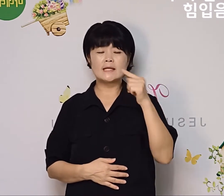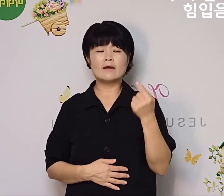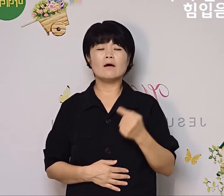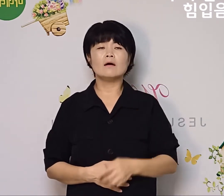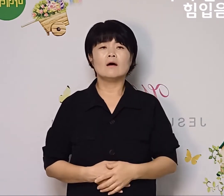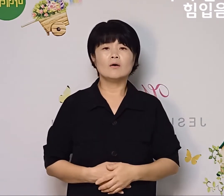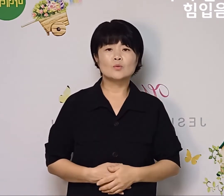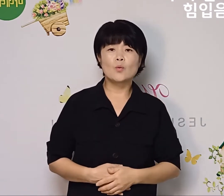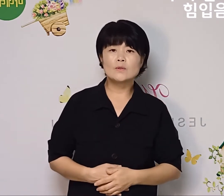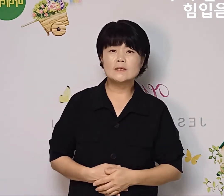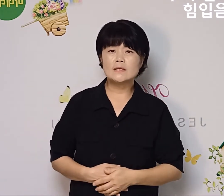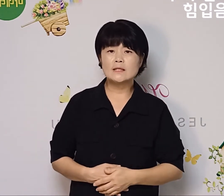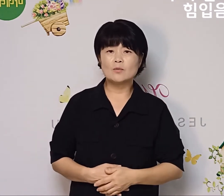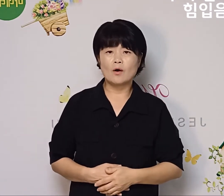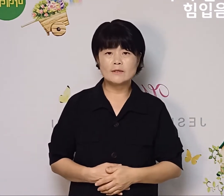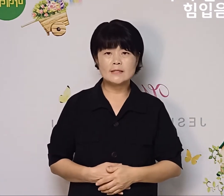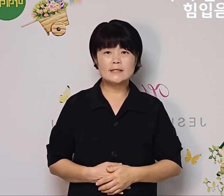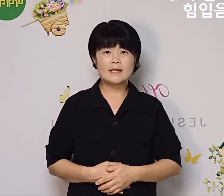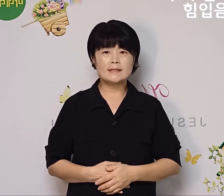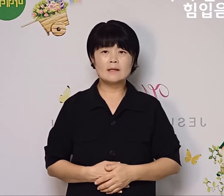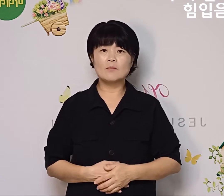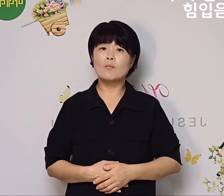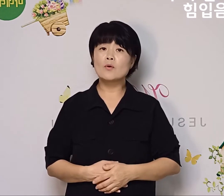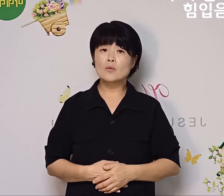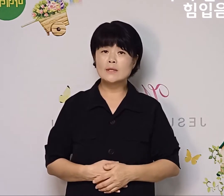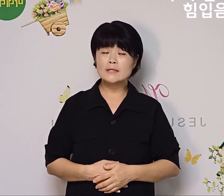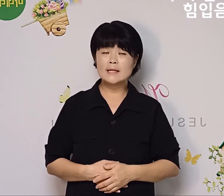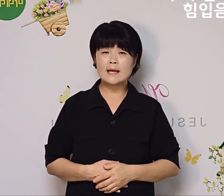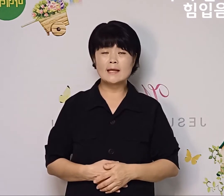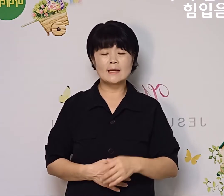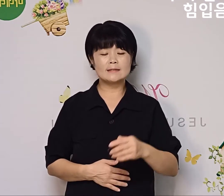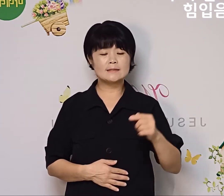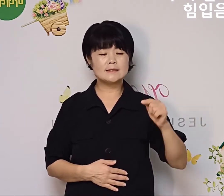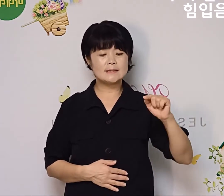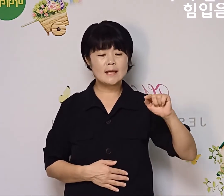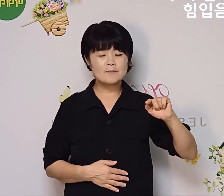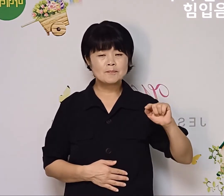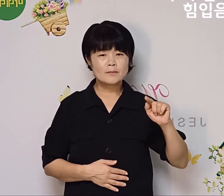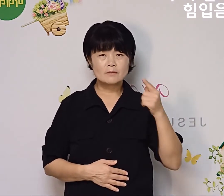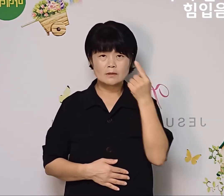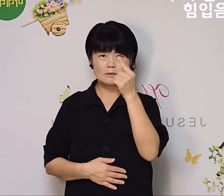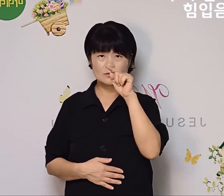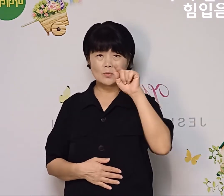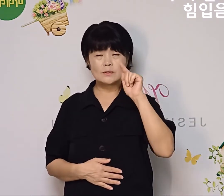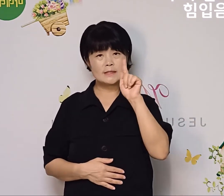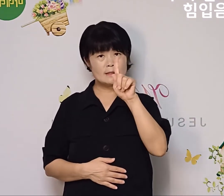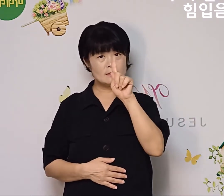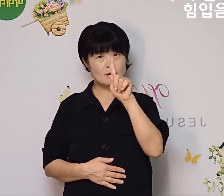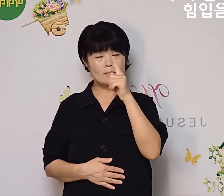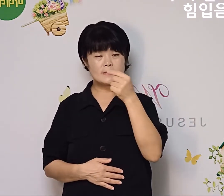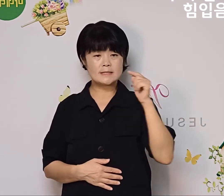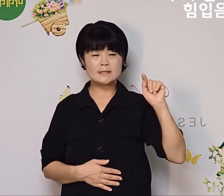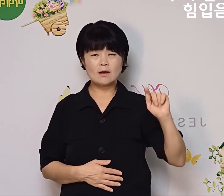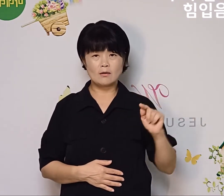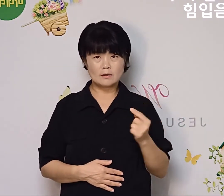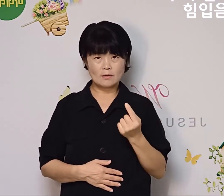검지인데요. 동기 원인 할 때 뭐뭐로 인해라는 뜻인데 손을 검지를요